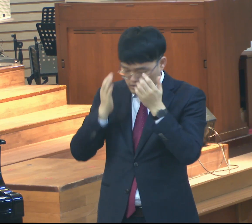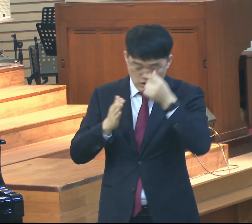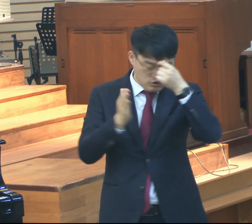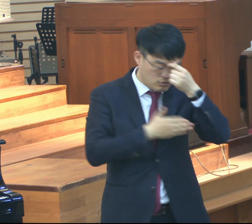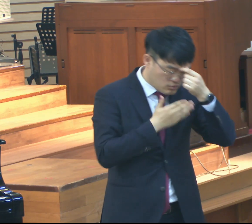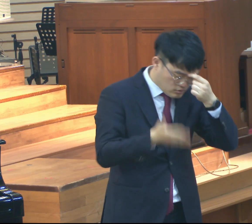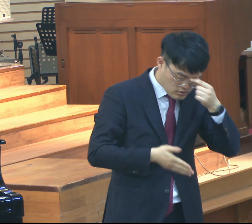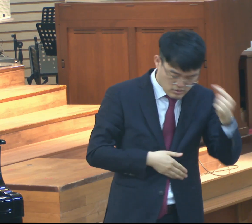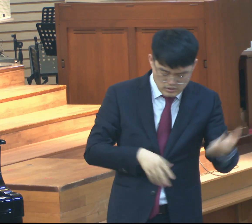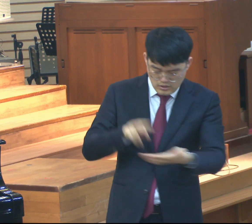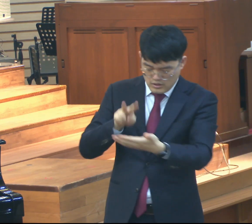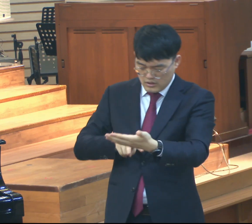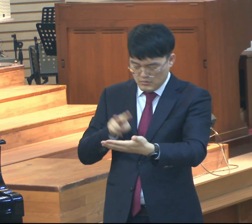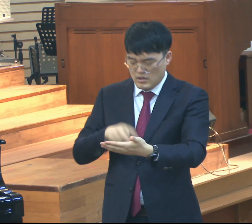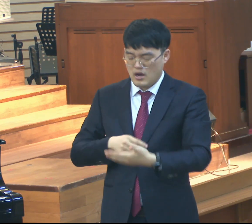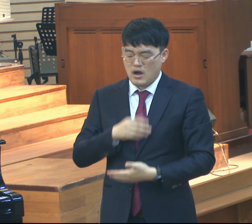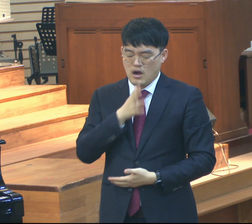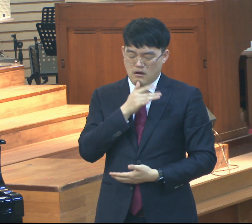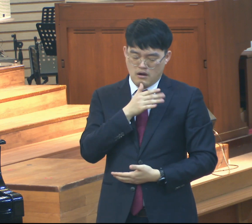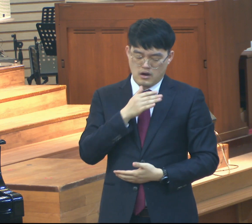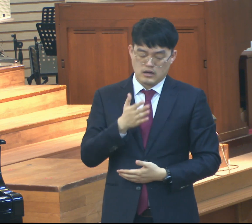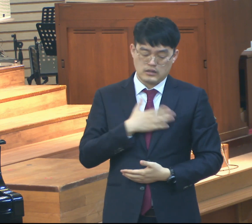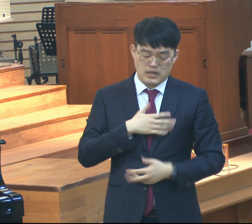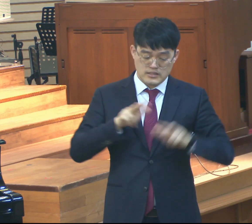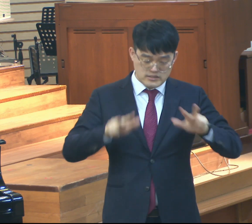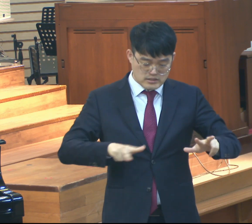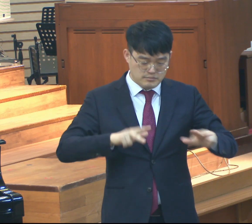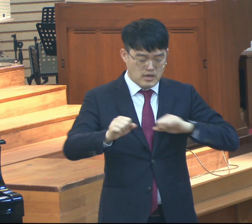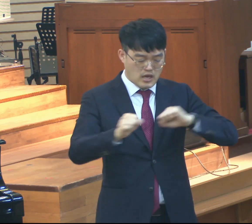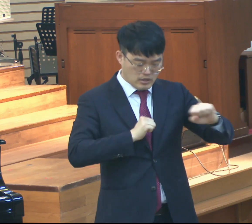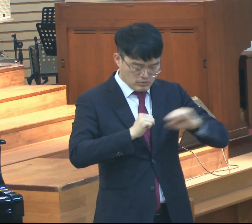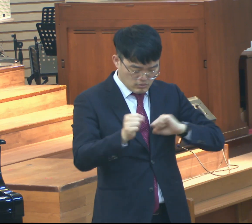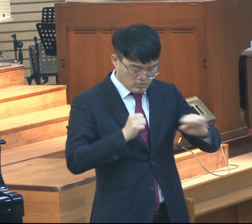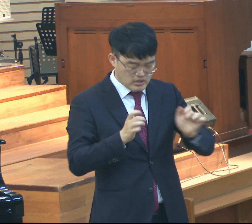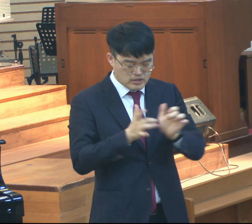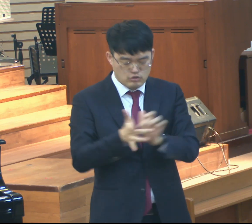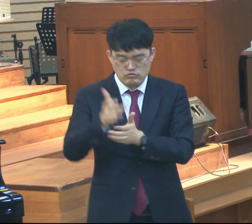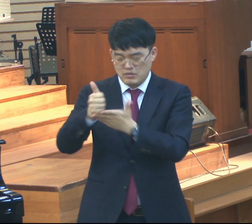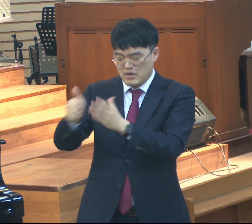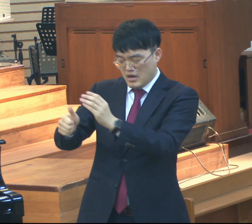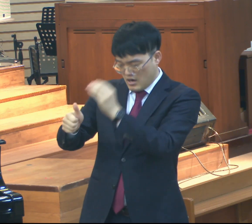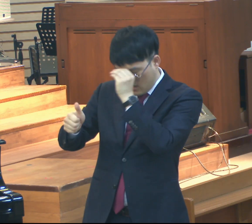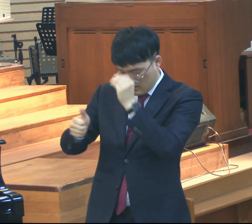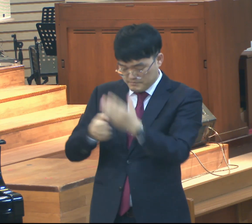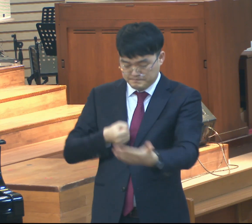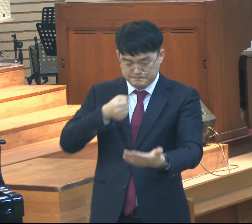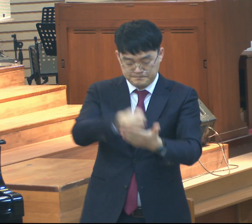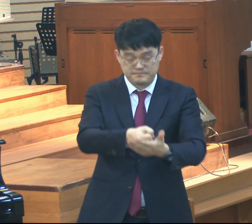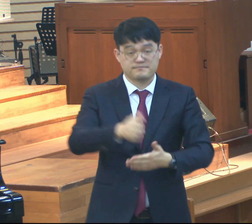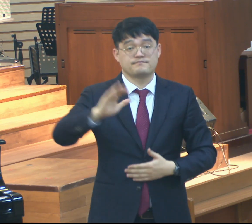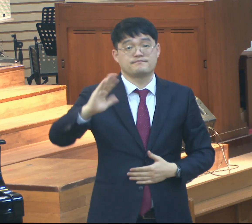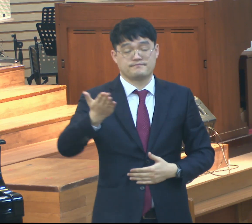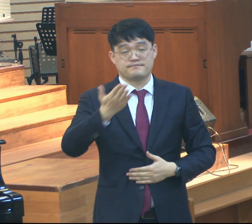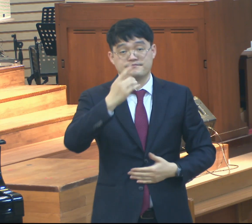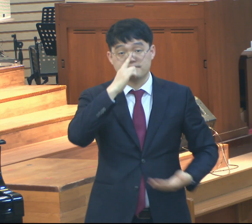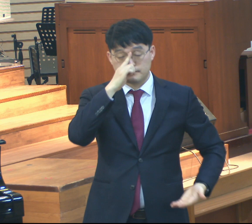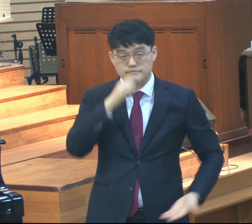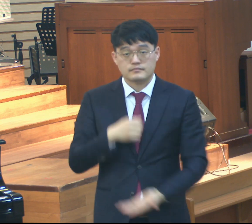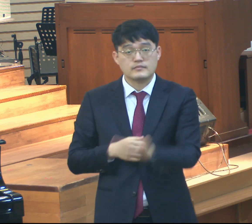본문을 읽으면서 자신들의 행동 반경을 정하게 되었던 것이죠. 성도 여러분, 나보다 깨끗하지